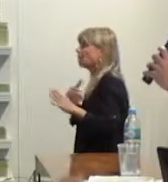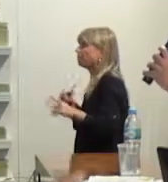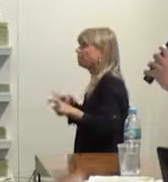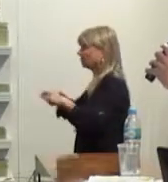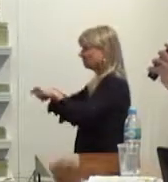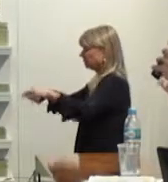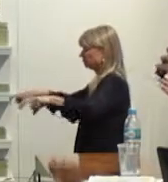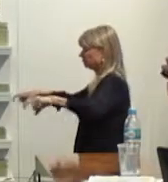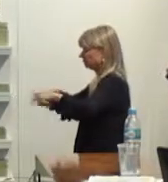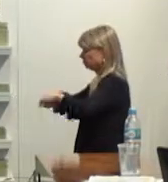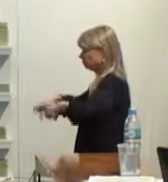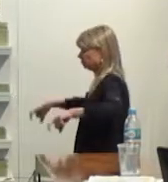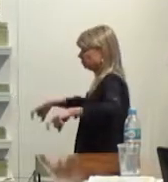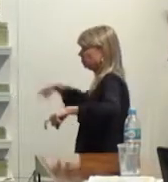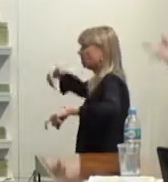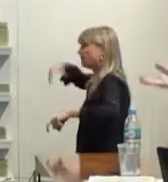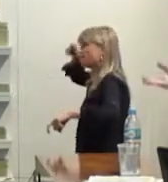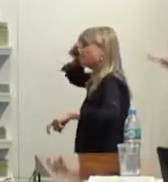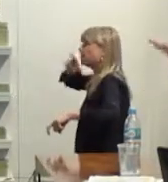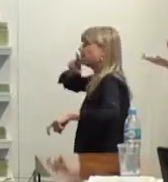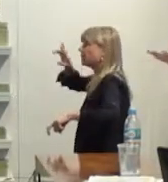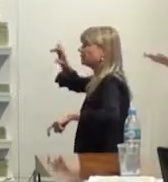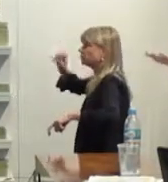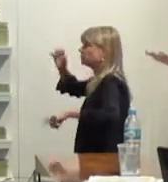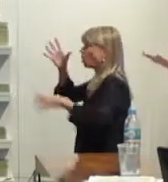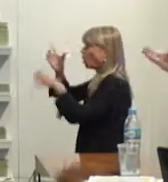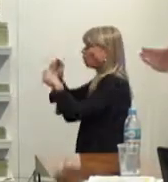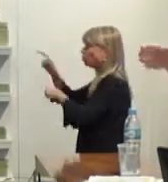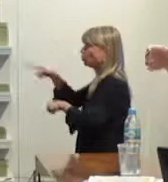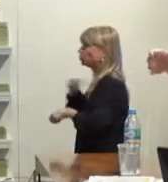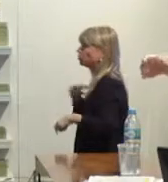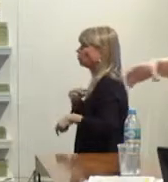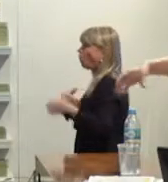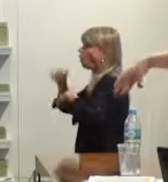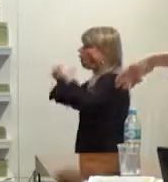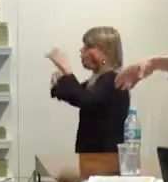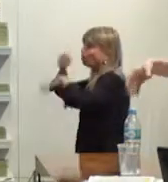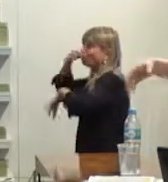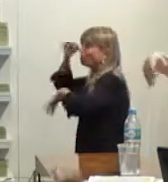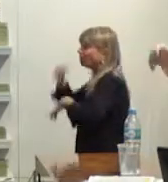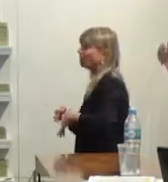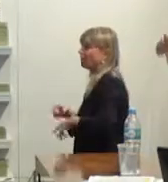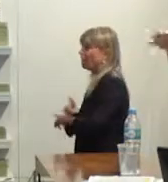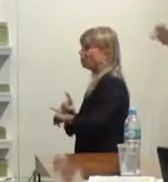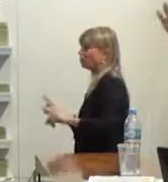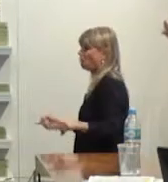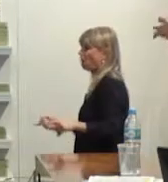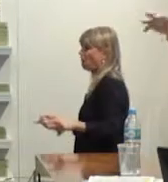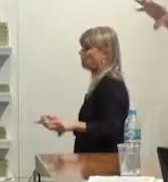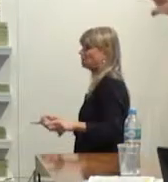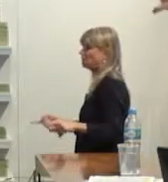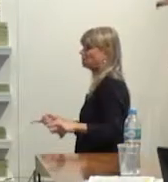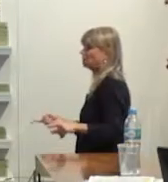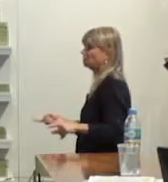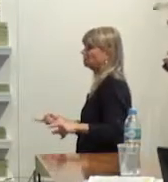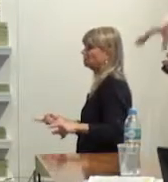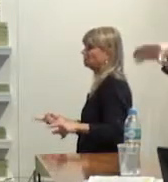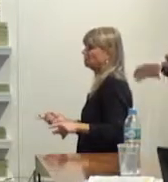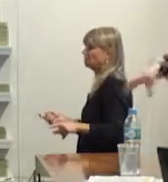colectivos contaminantes, y no hay una obra de infraestructura real. Es decir, hay simplemente